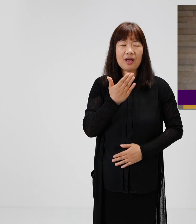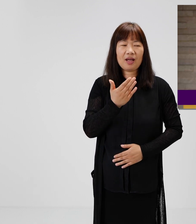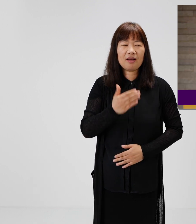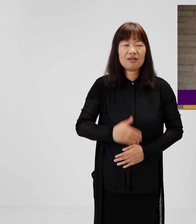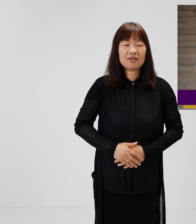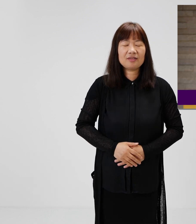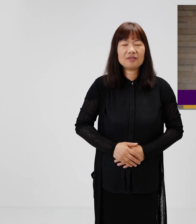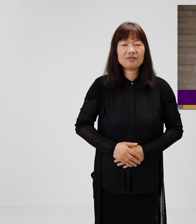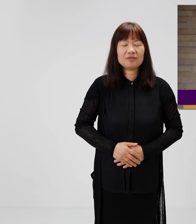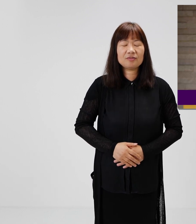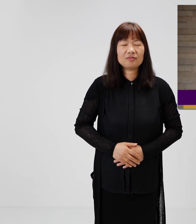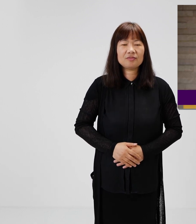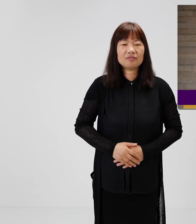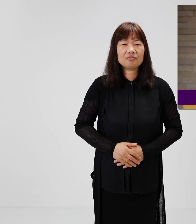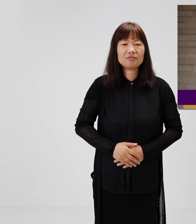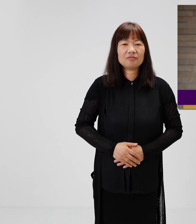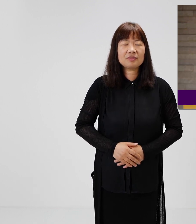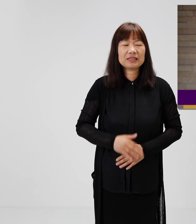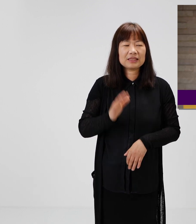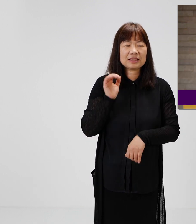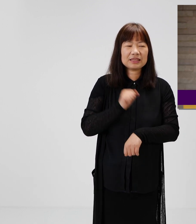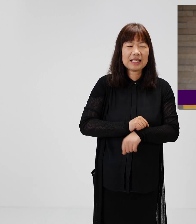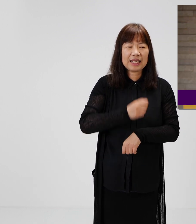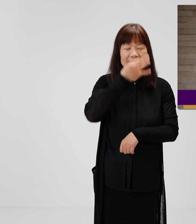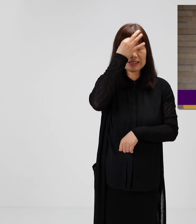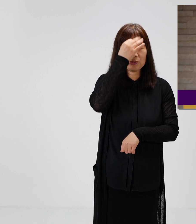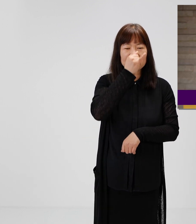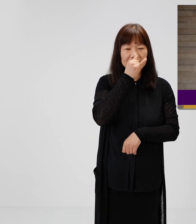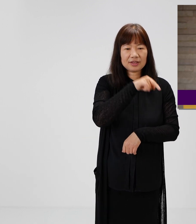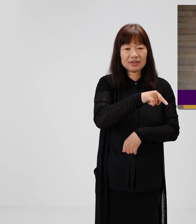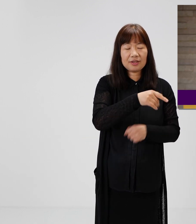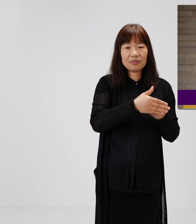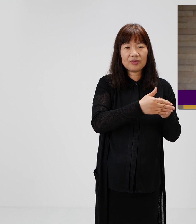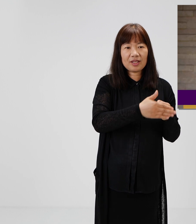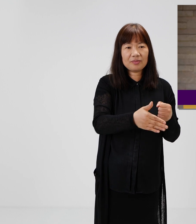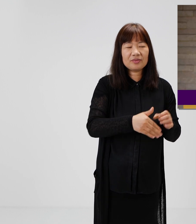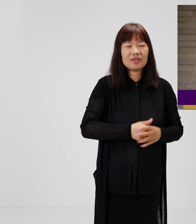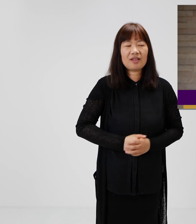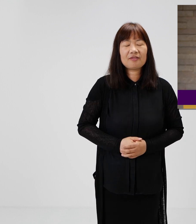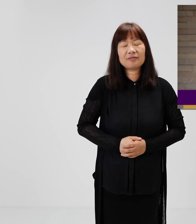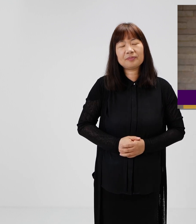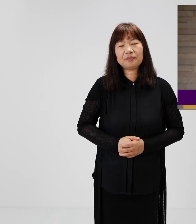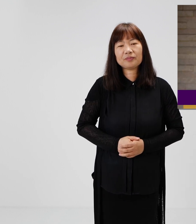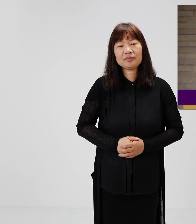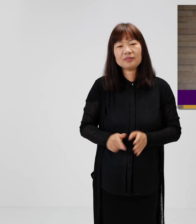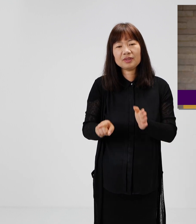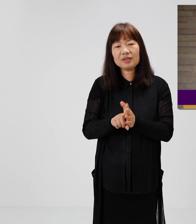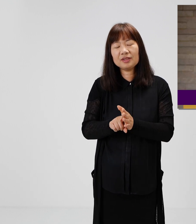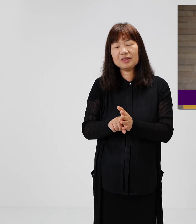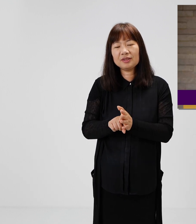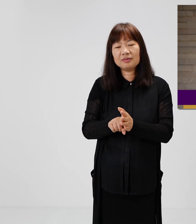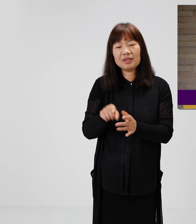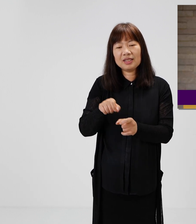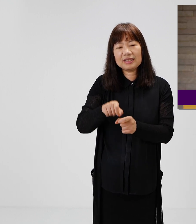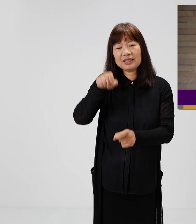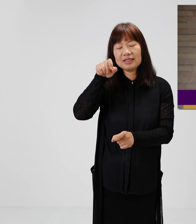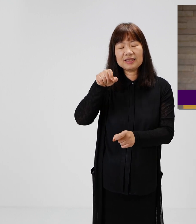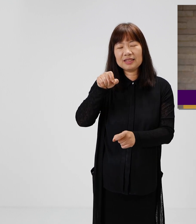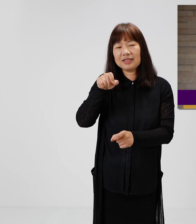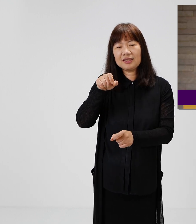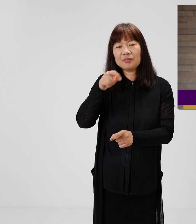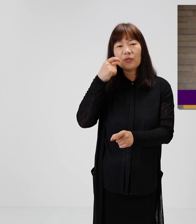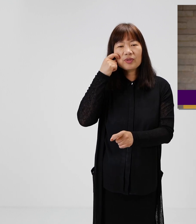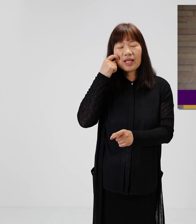굉장히 이 전략에 능합니다. 거기에 대부분의 이제 경륜이 연약한 청년들이